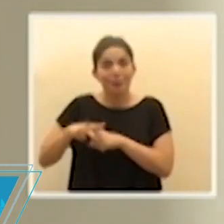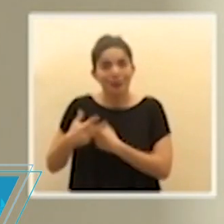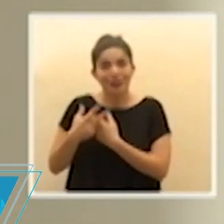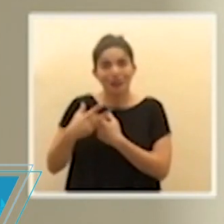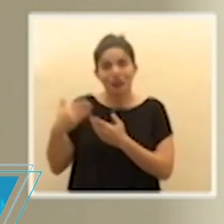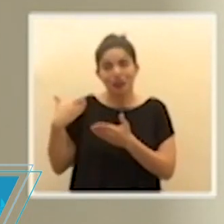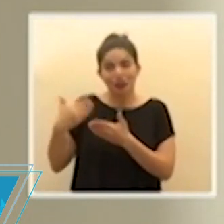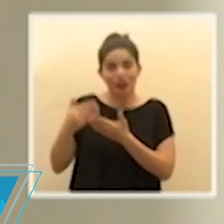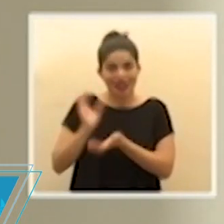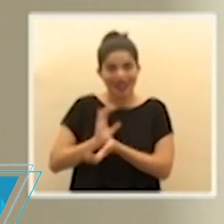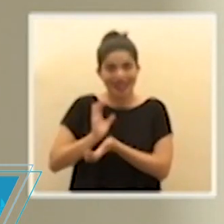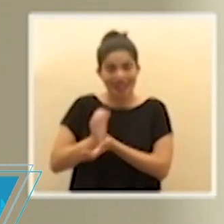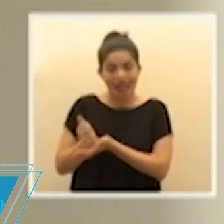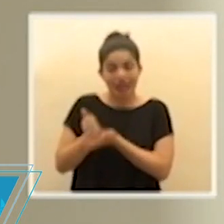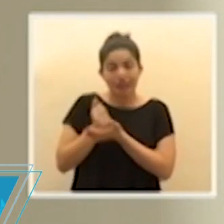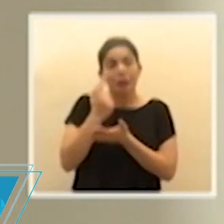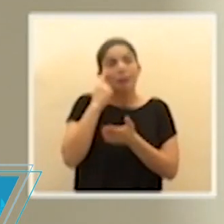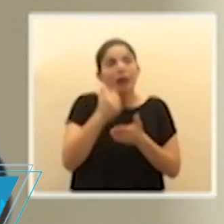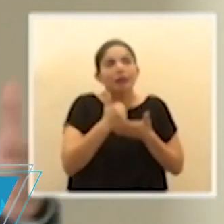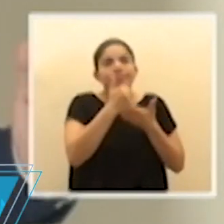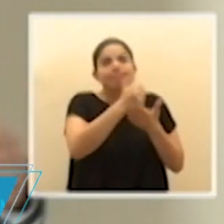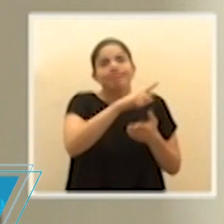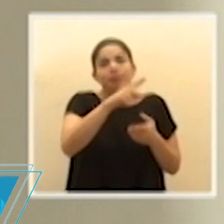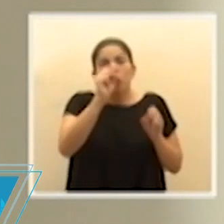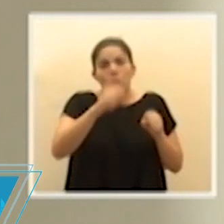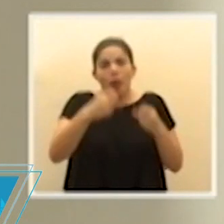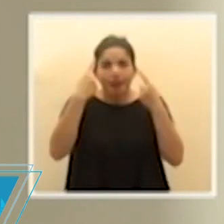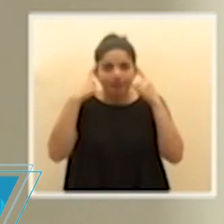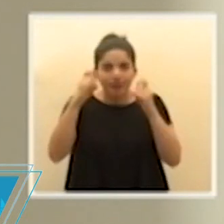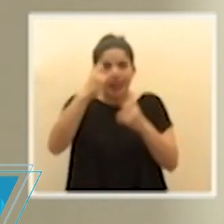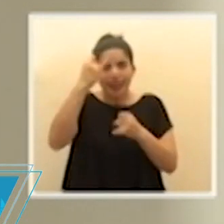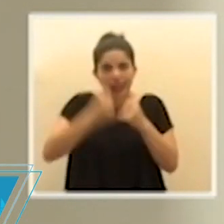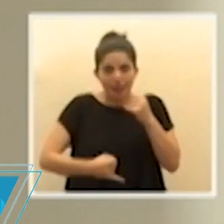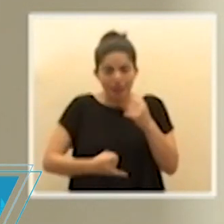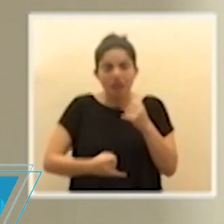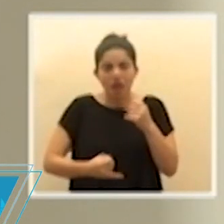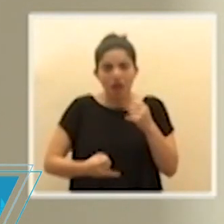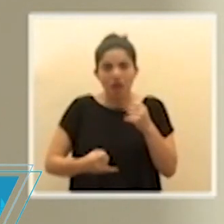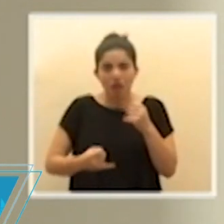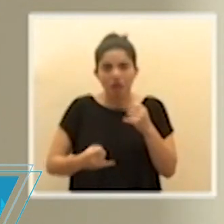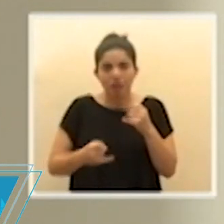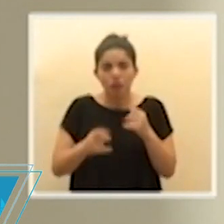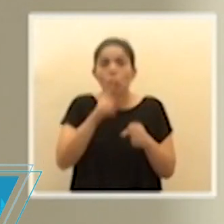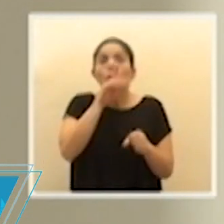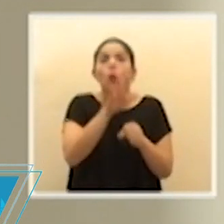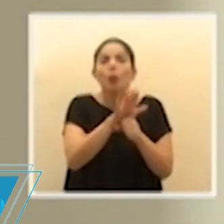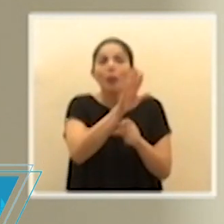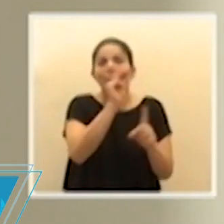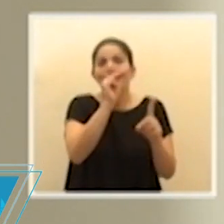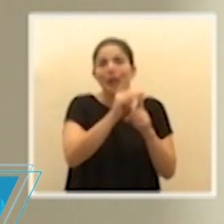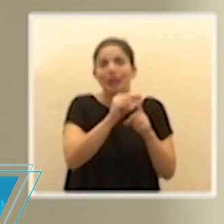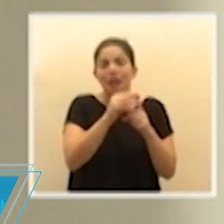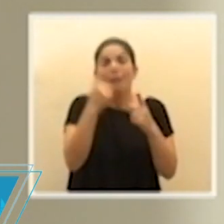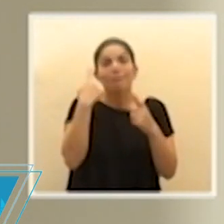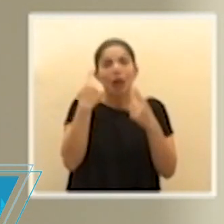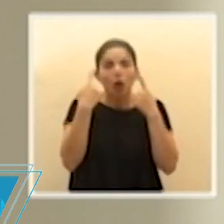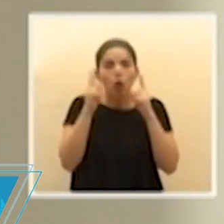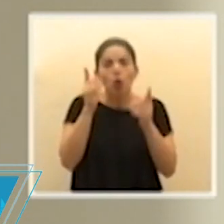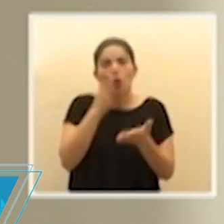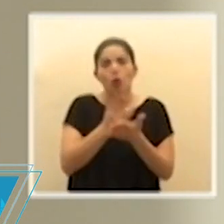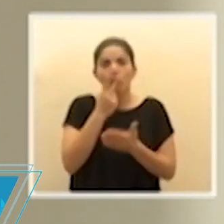en estas clínicas para que puedan terminar con cumplir la meta de dejar de fumar.